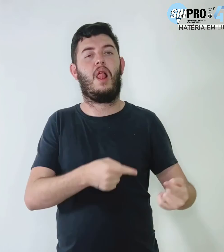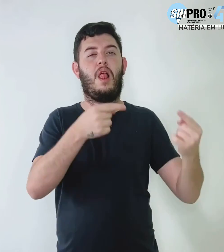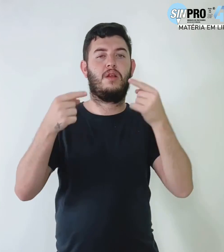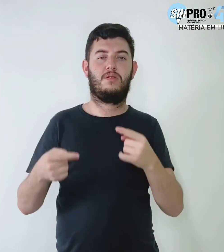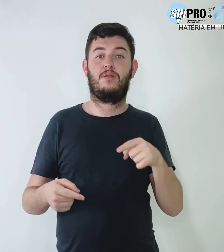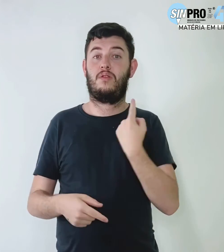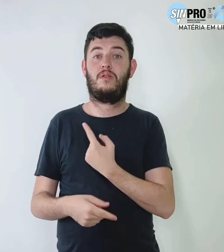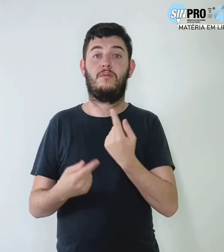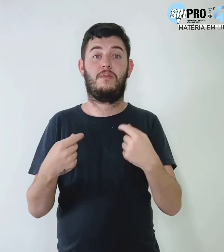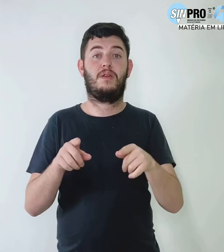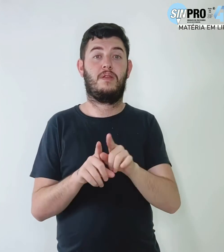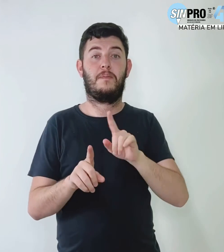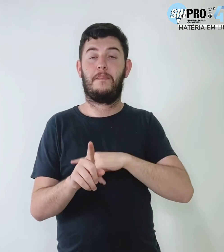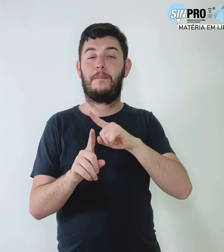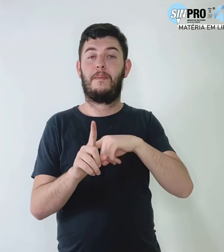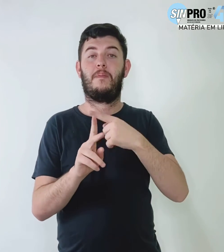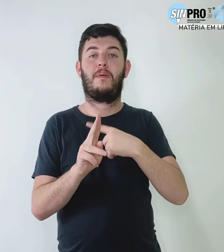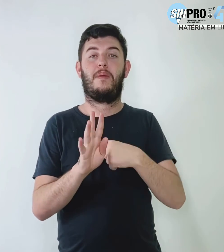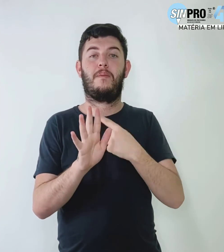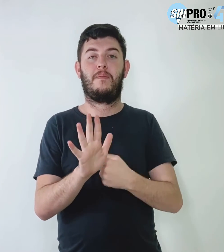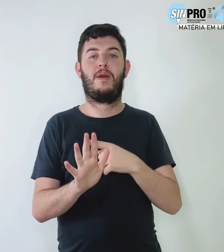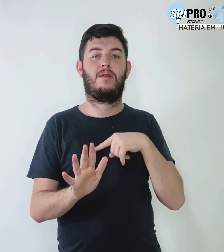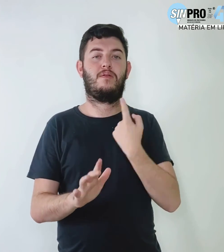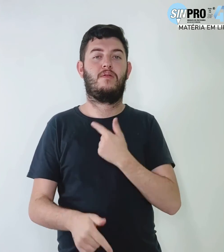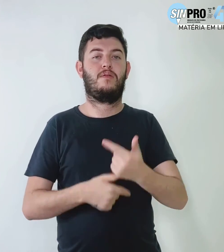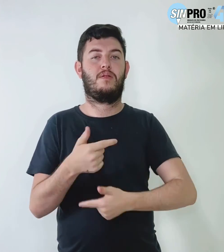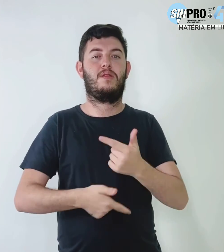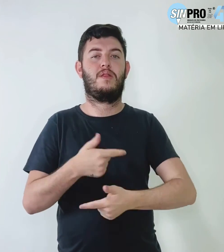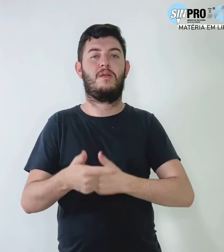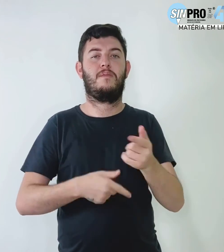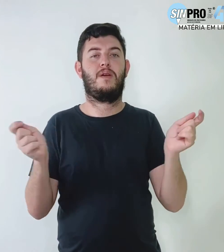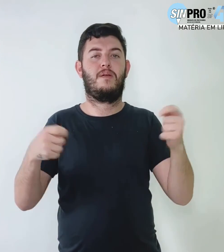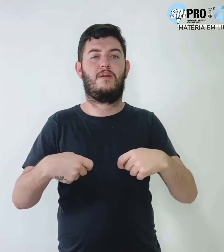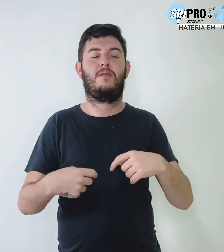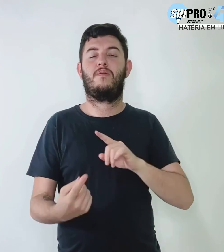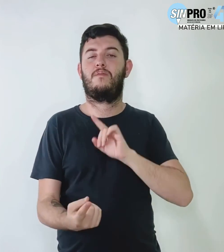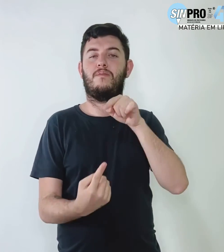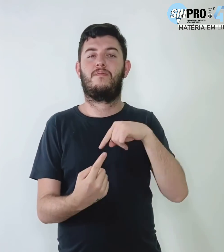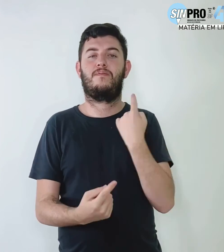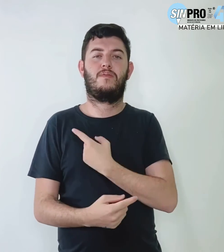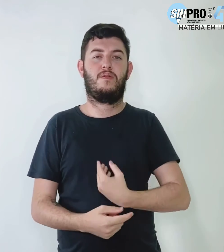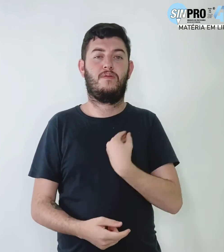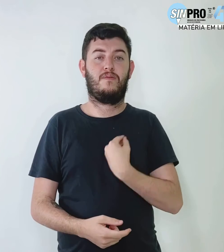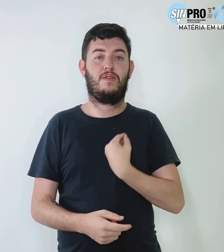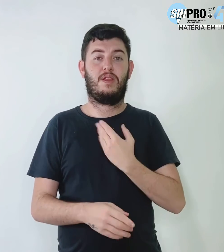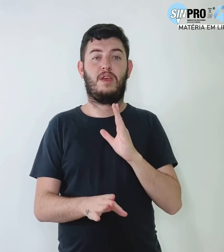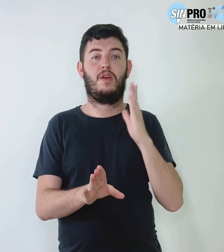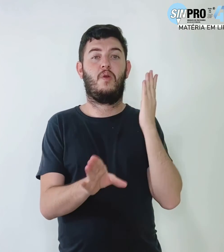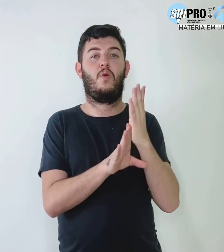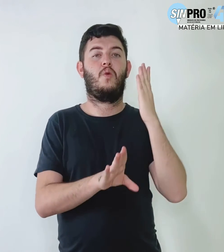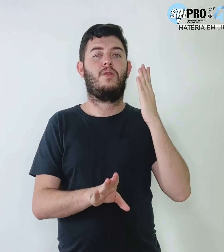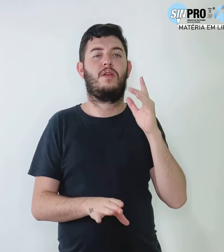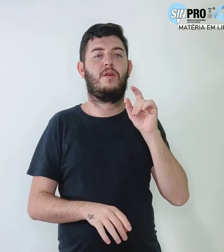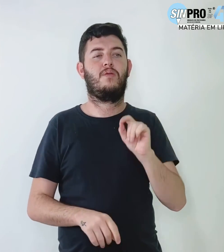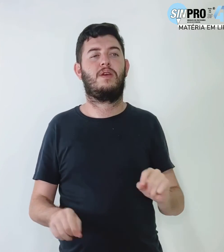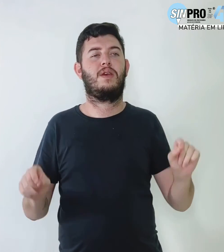importante. Precisamos aumentar nossa capacidade operacional para poder encontrar